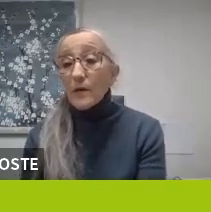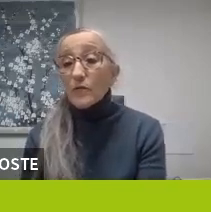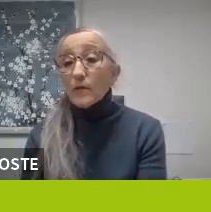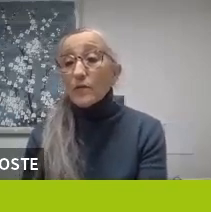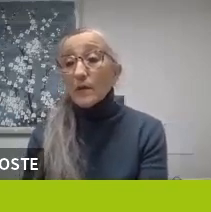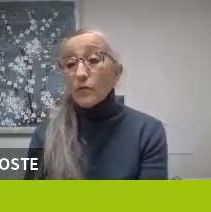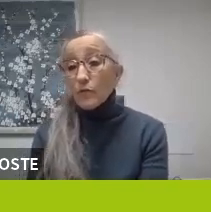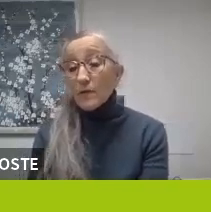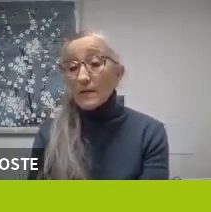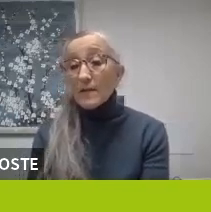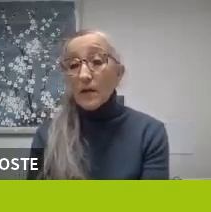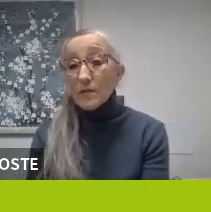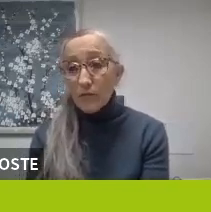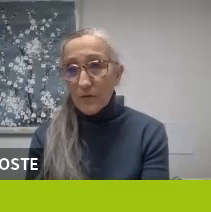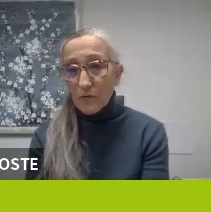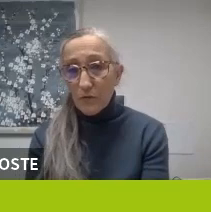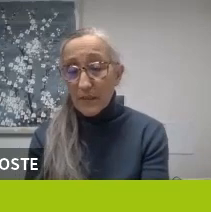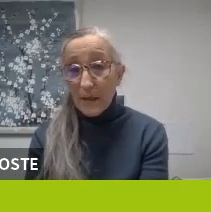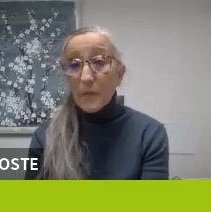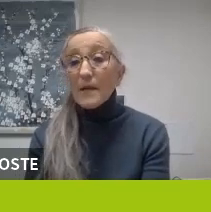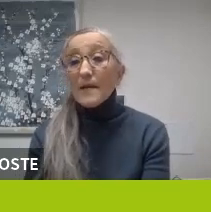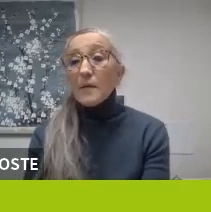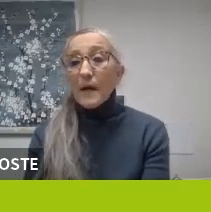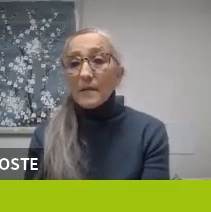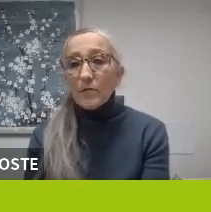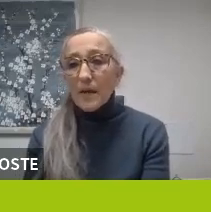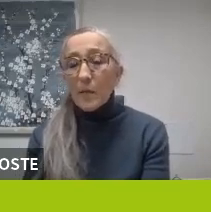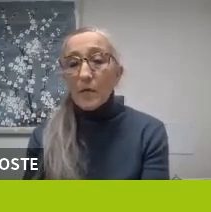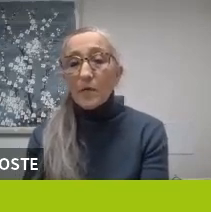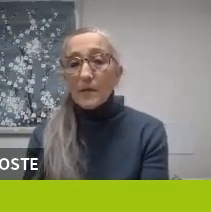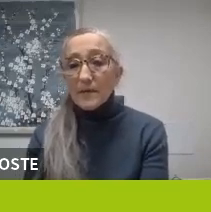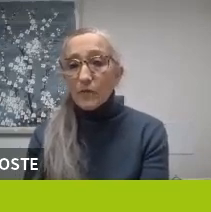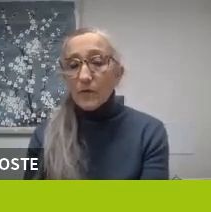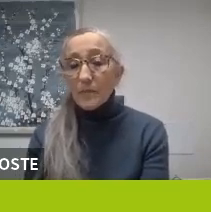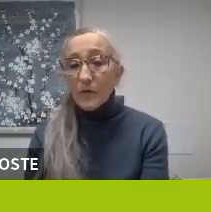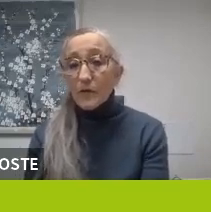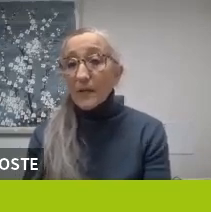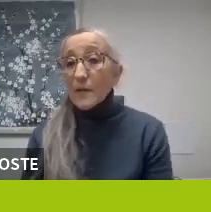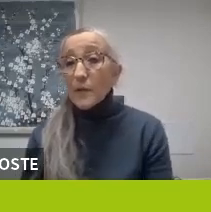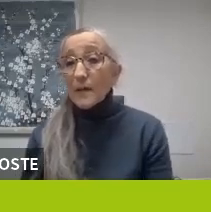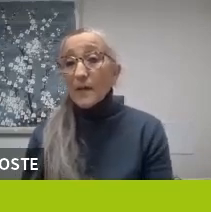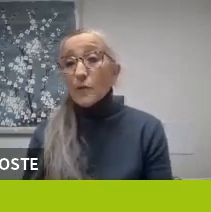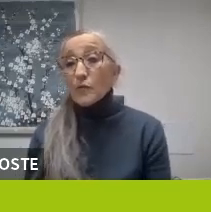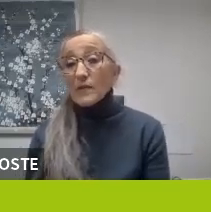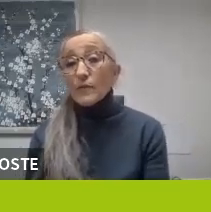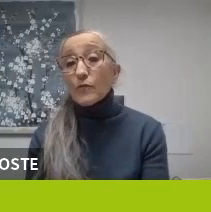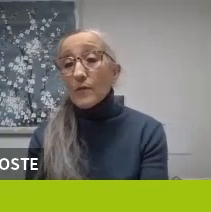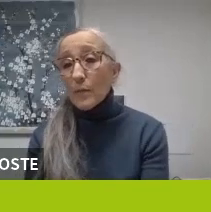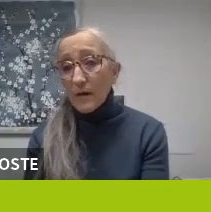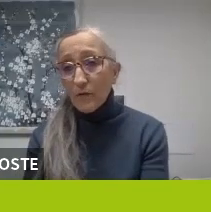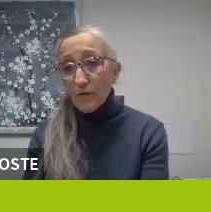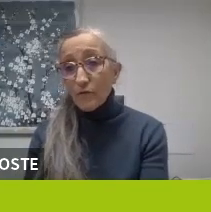fait le choix de n'accueillir que des stagiaires en situation de handicap, particulièrement les sourds. Notre équipe est composée